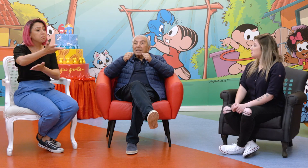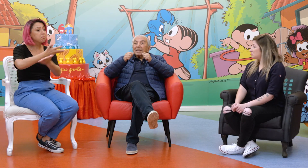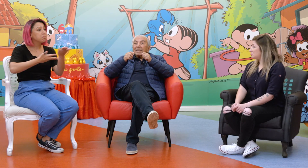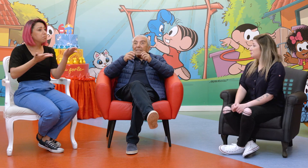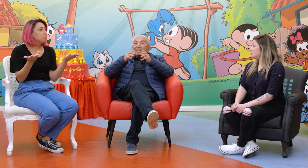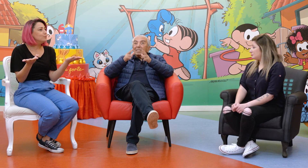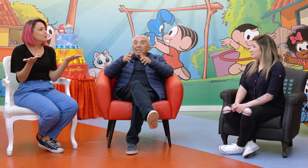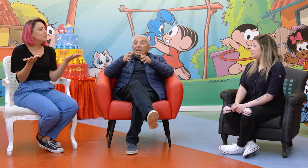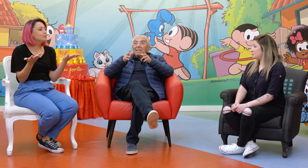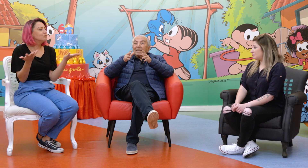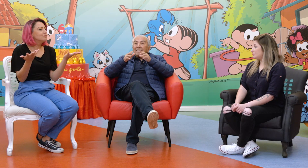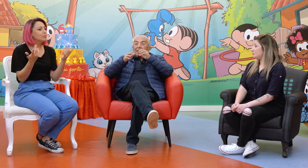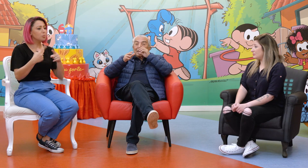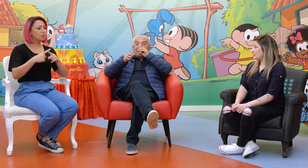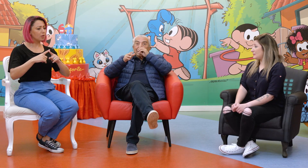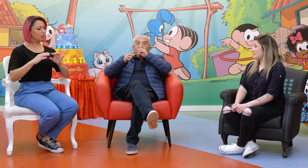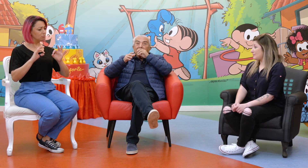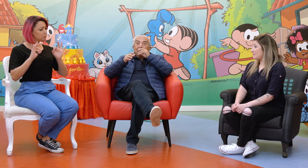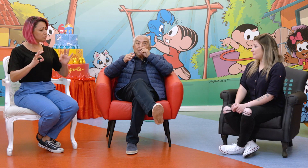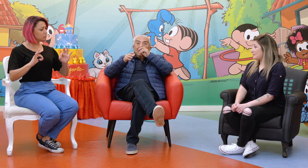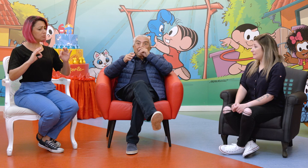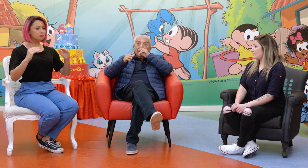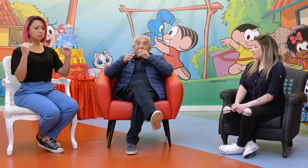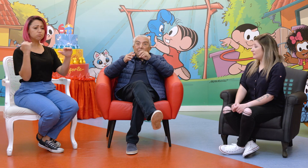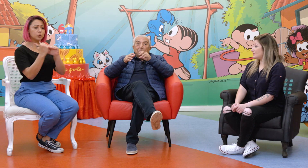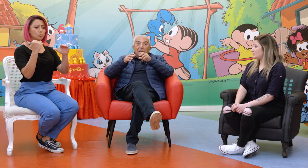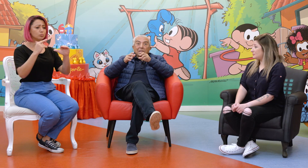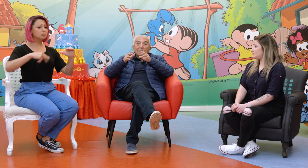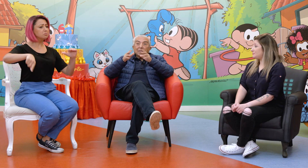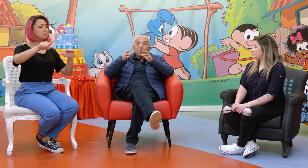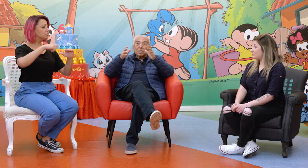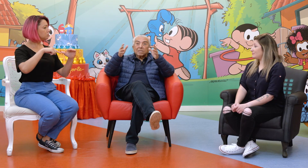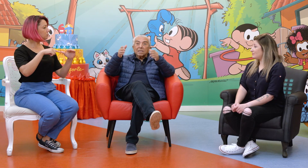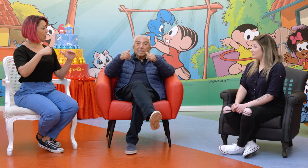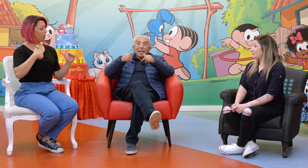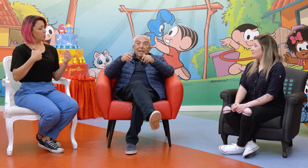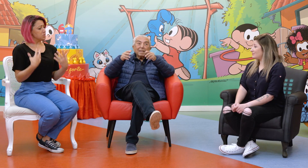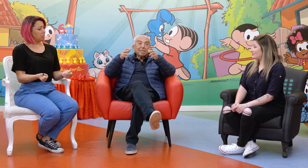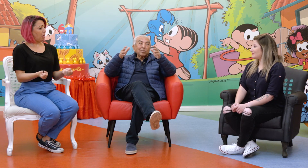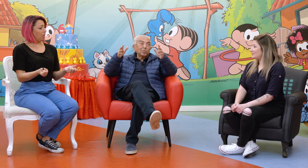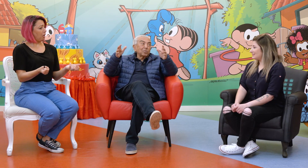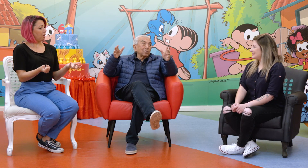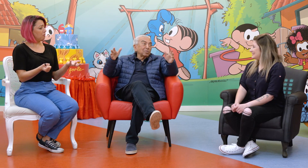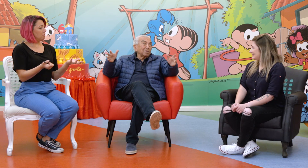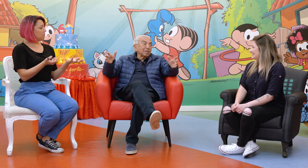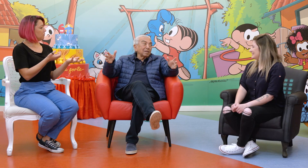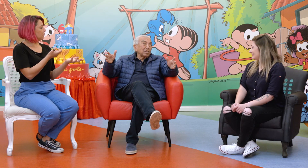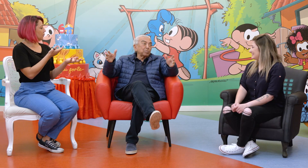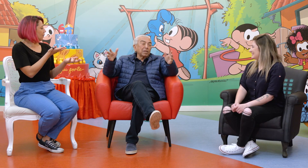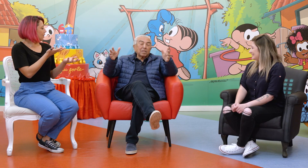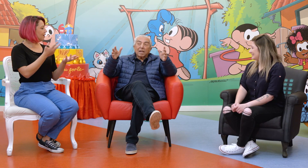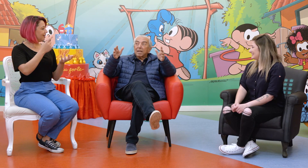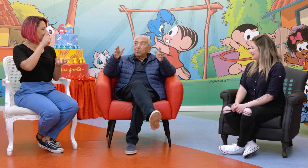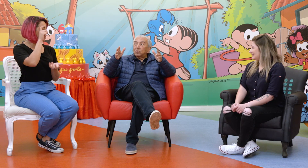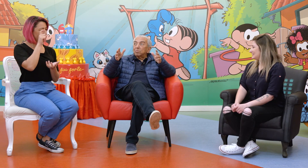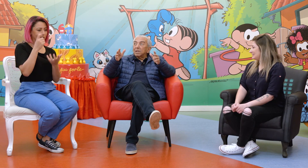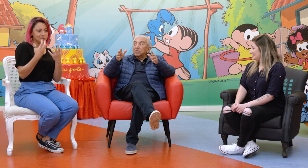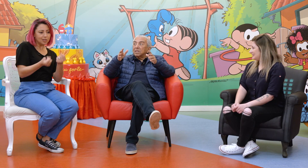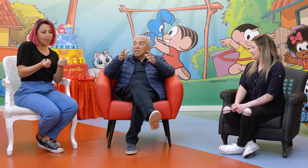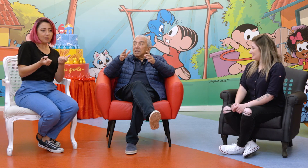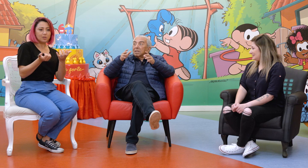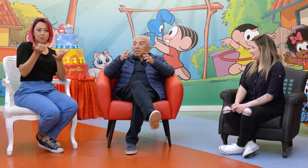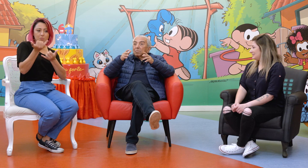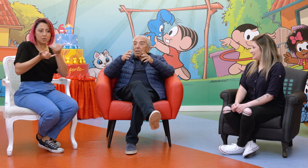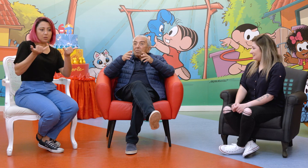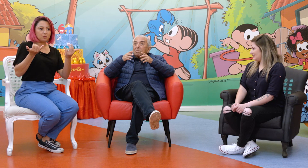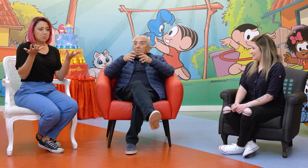vamos dizer, digna de eu entender bem, de eu aceitar, de eu respeitar e tudo mais,